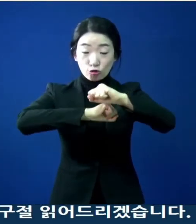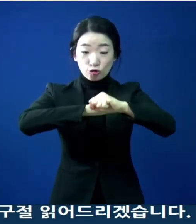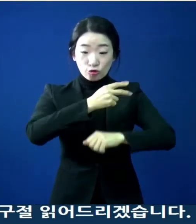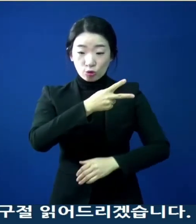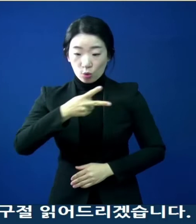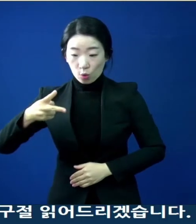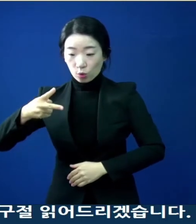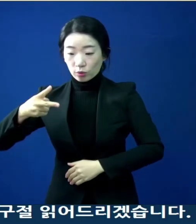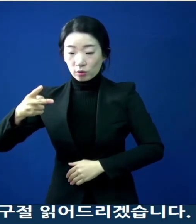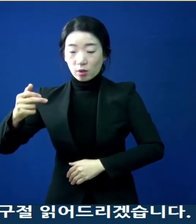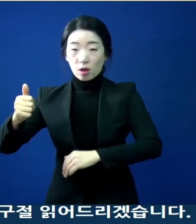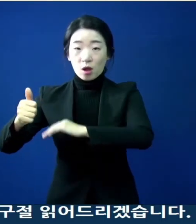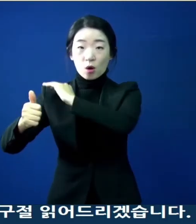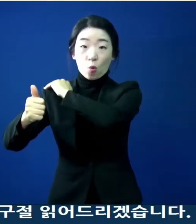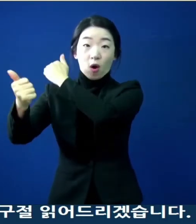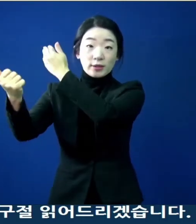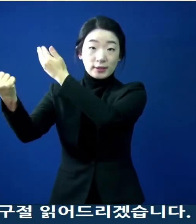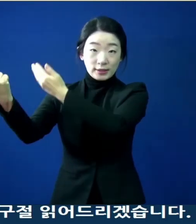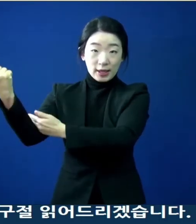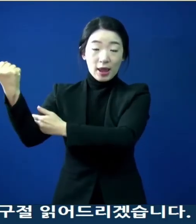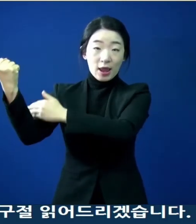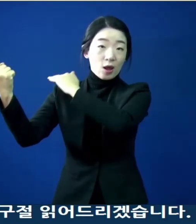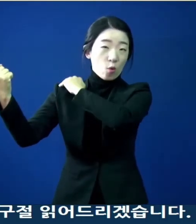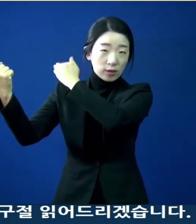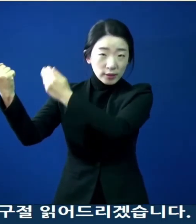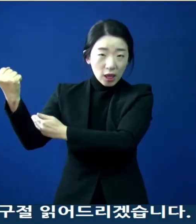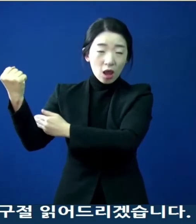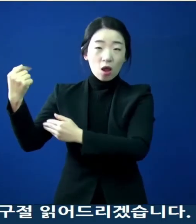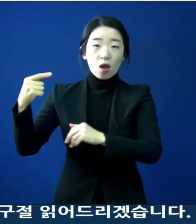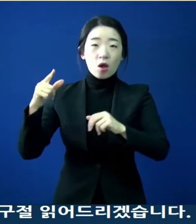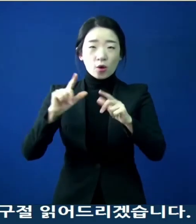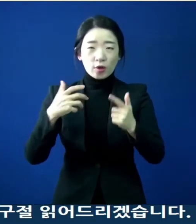권세라는 말과 같은 말이에요. 그 권세는 특별한 힘이